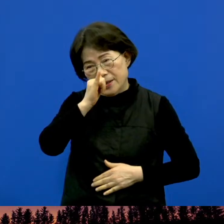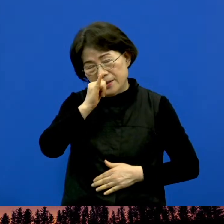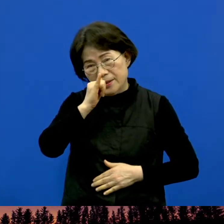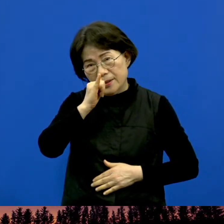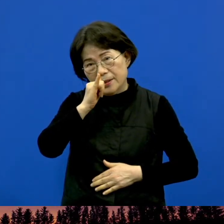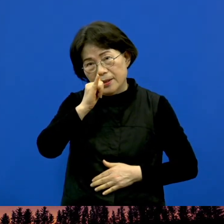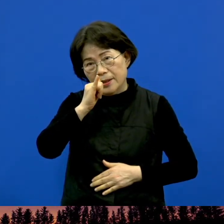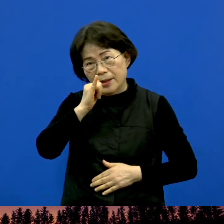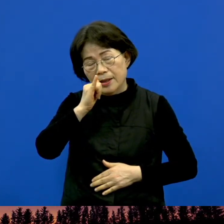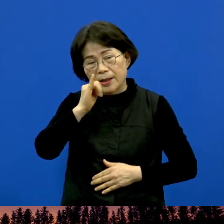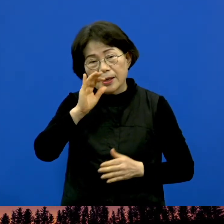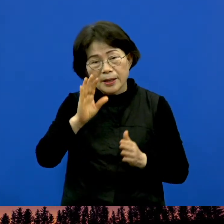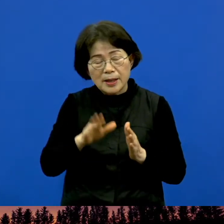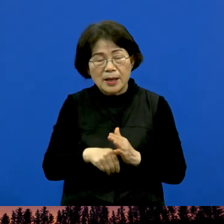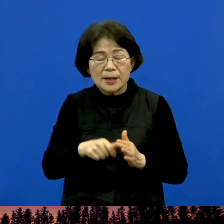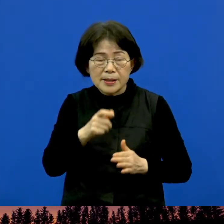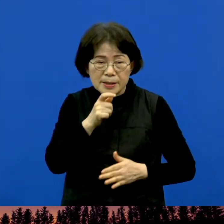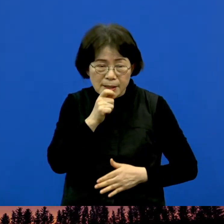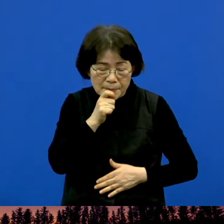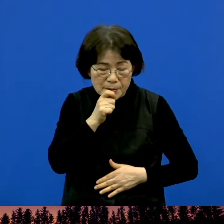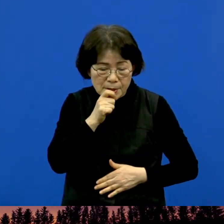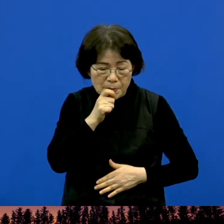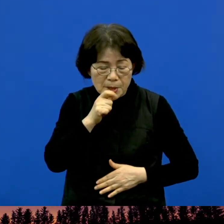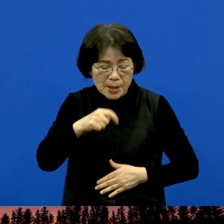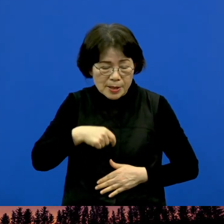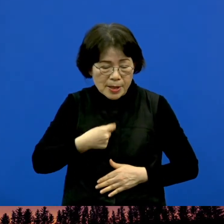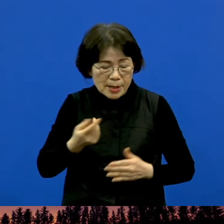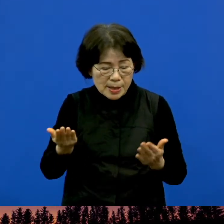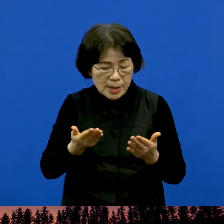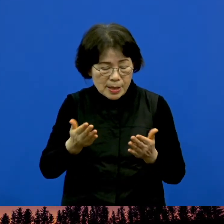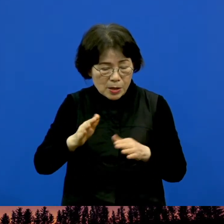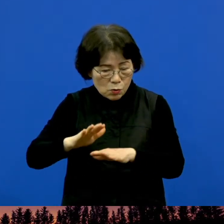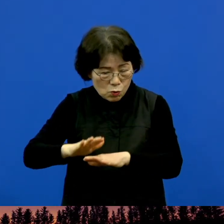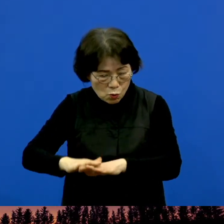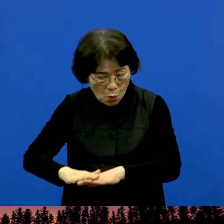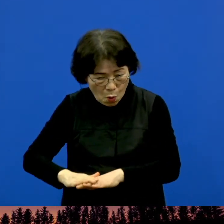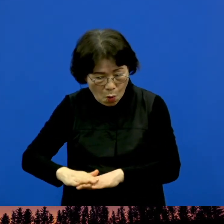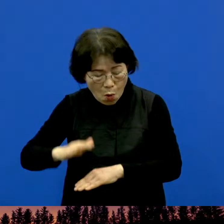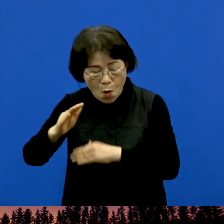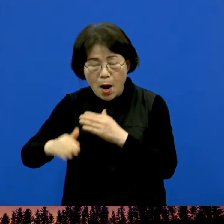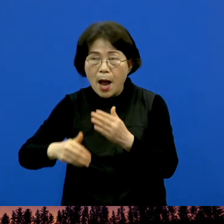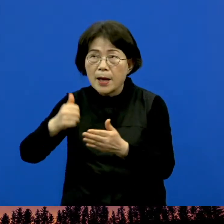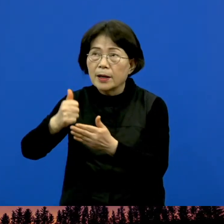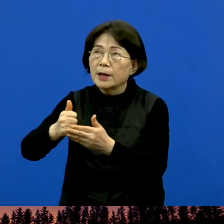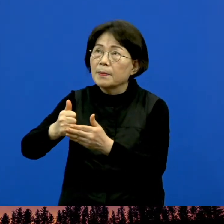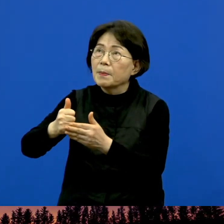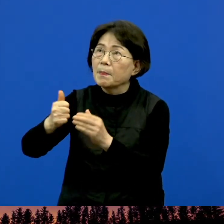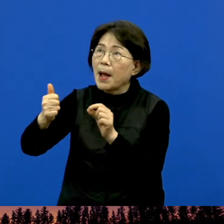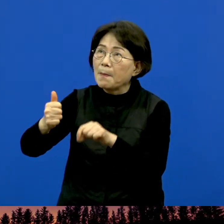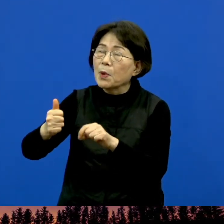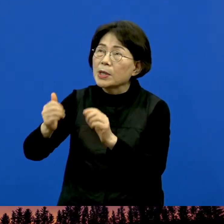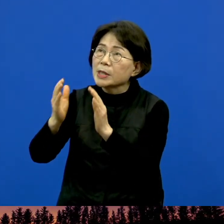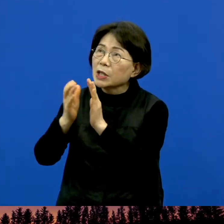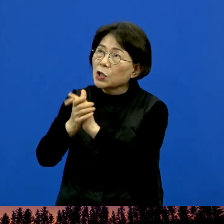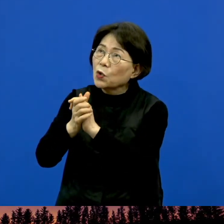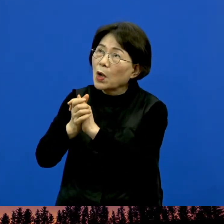그때는 여러분 우리가 잠잠히 자신의 하는 일을 내려놓고 하나님 앞에 나가셔야 돼요.